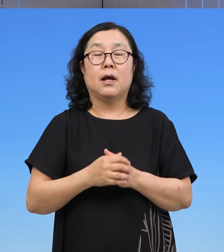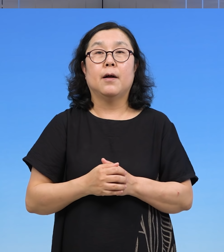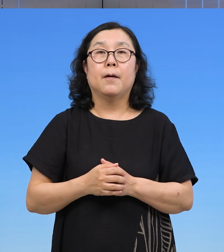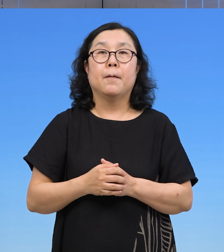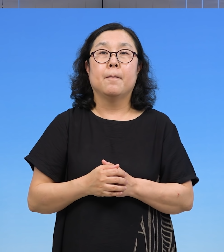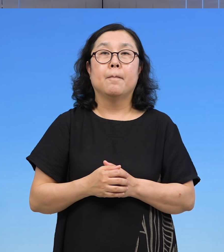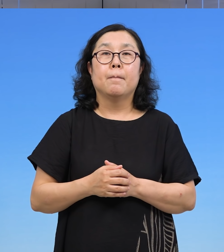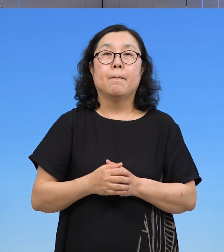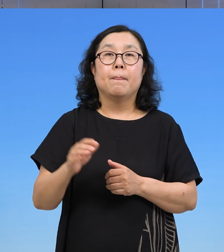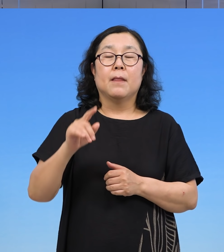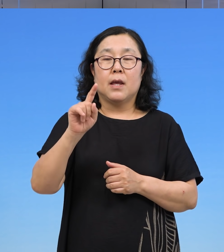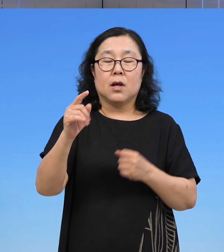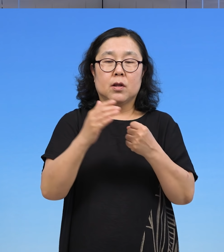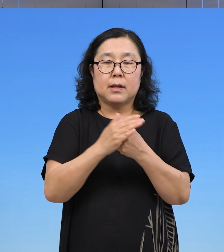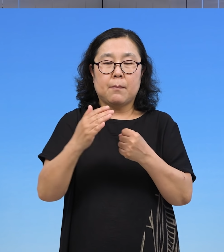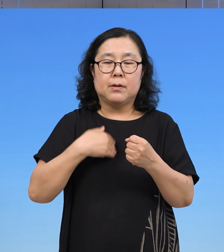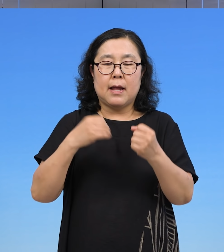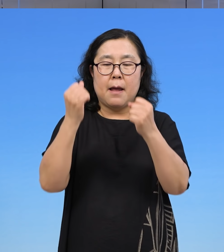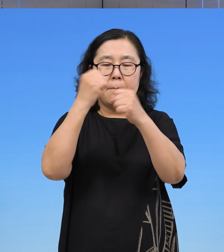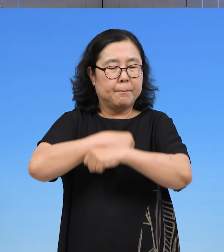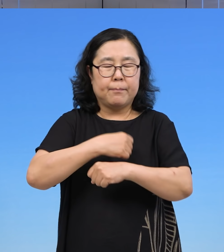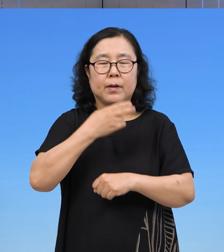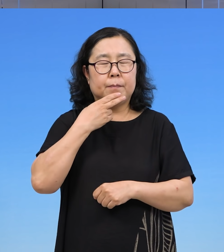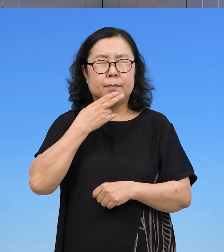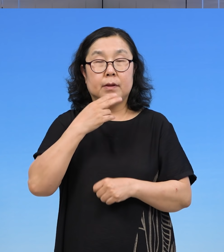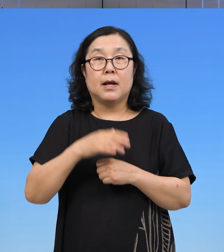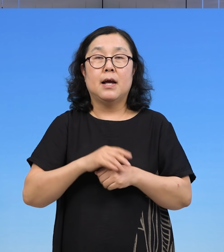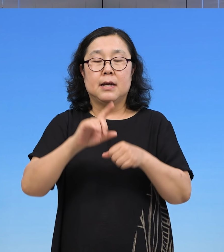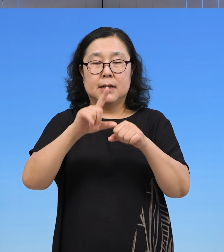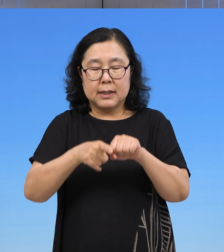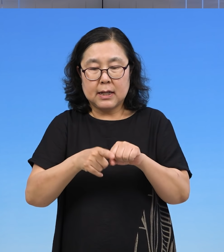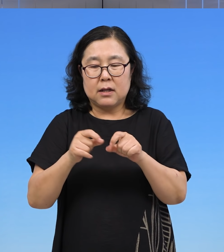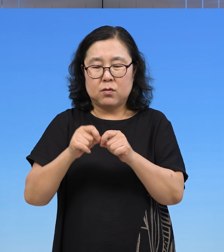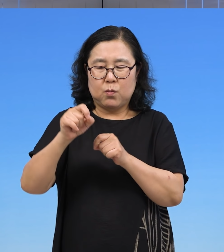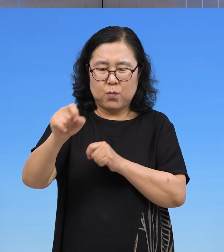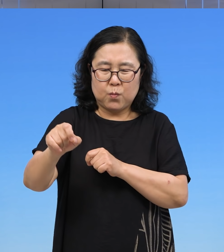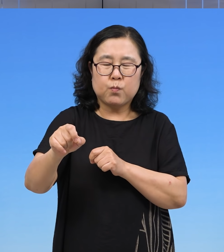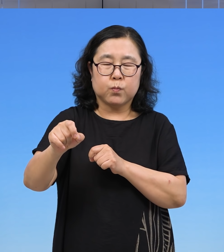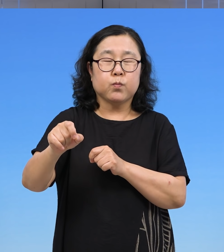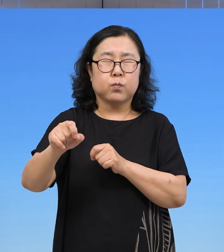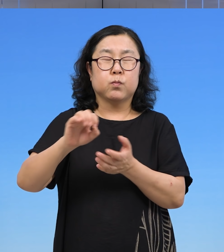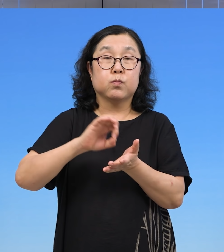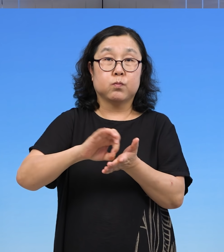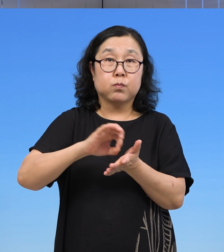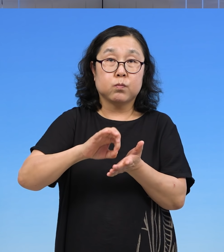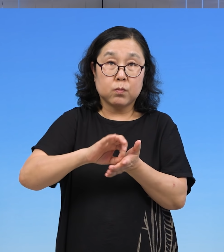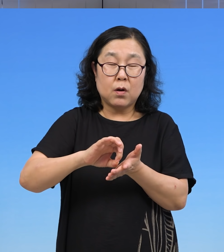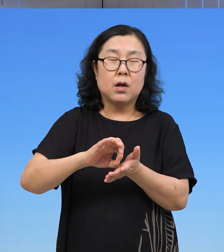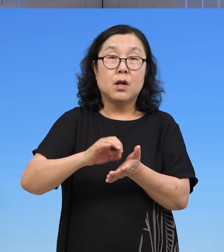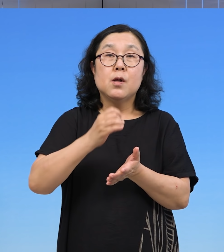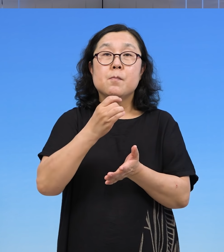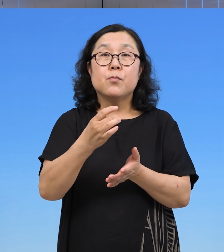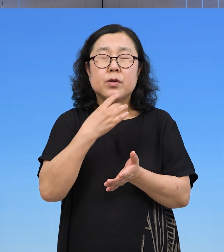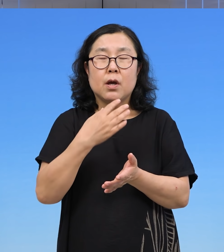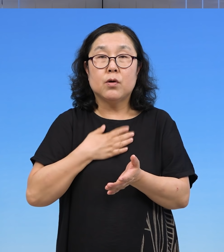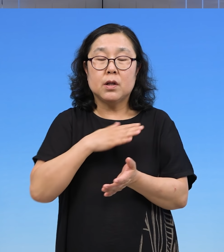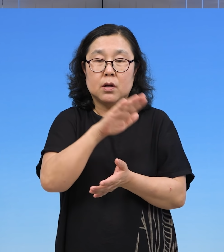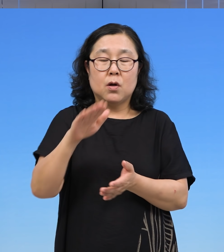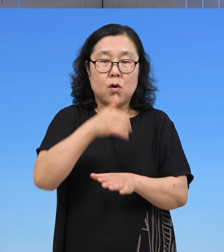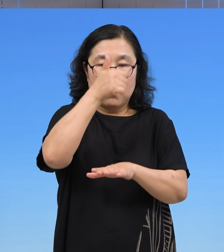확실히 아는 게 뭡니까? 우리 이것 때문에 망하지 않는다는 거예요 시간 좀 더 끈다는 거지 반드시 극복한다는